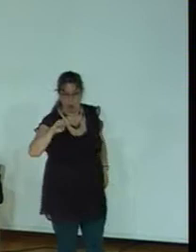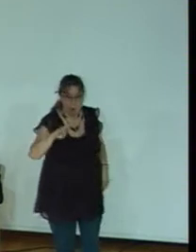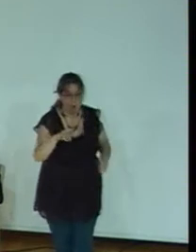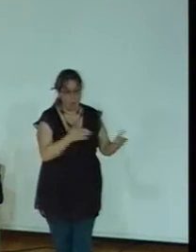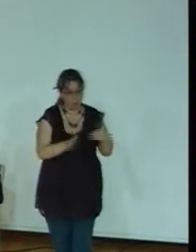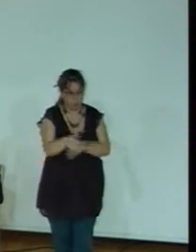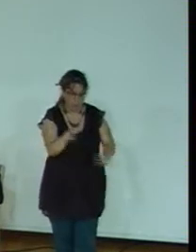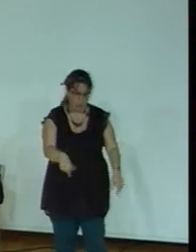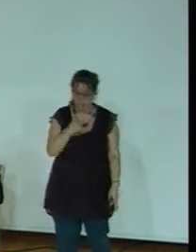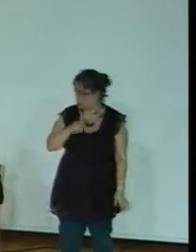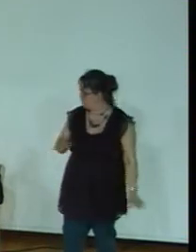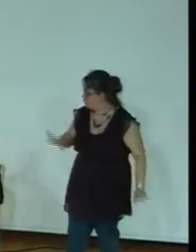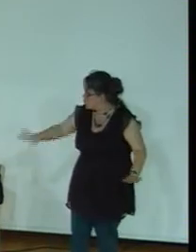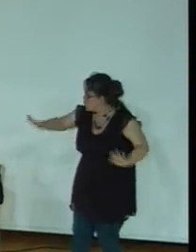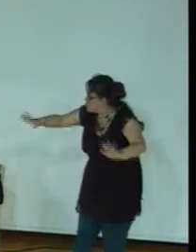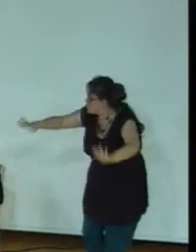vite. C'est